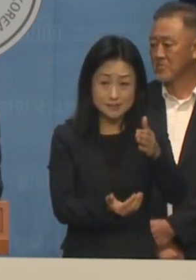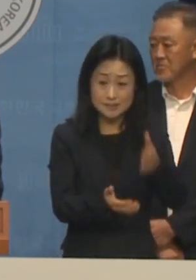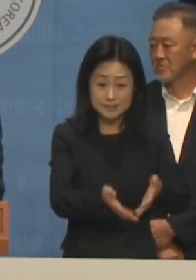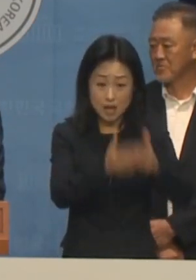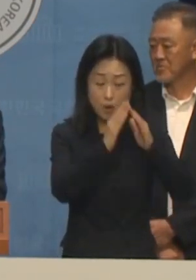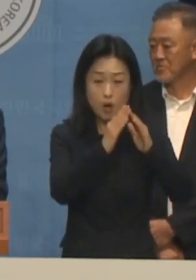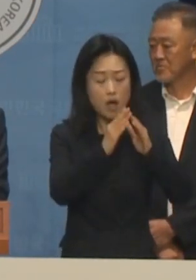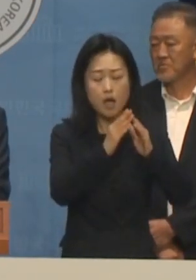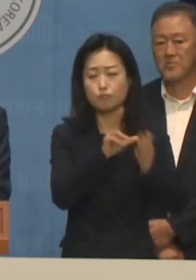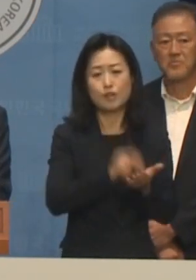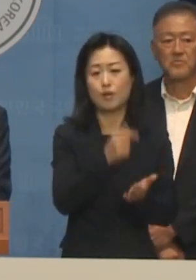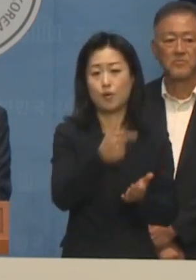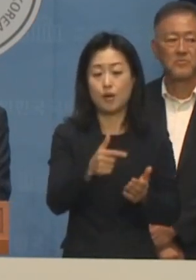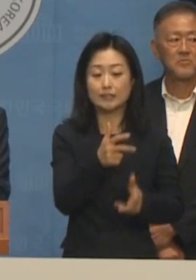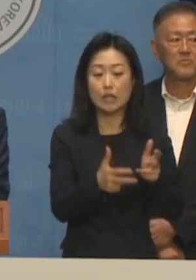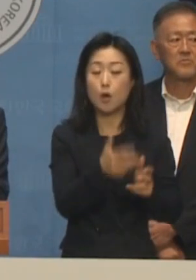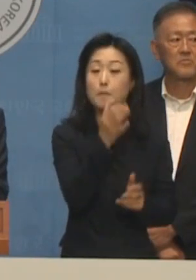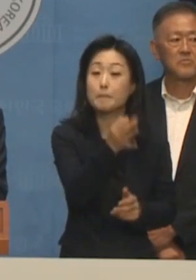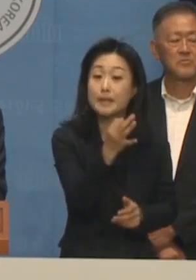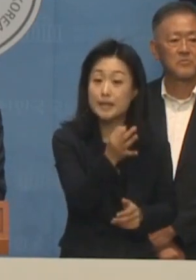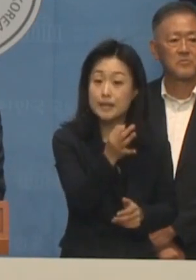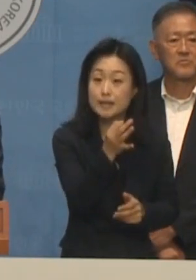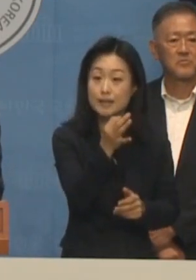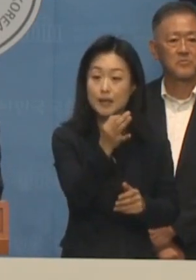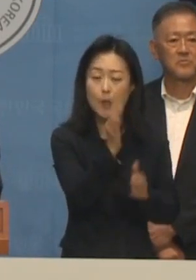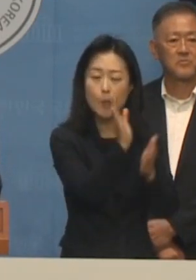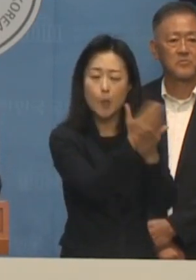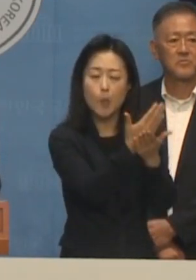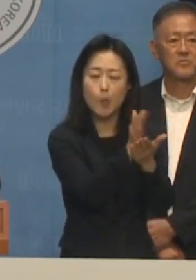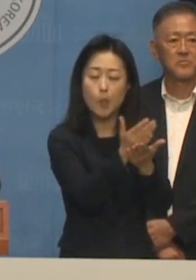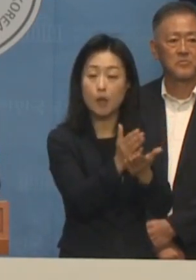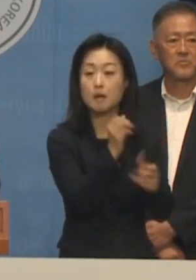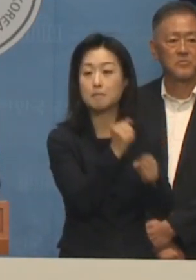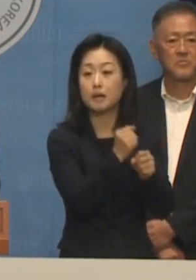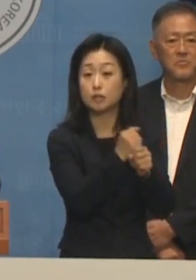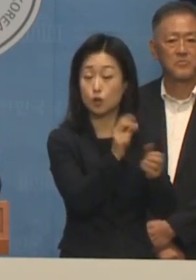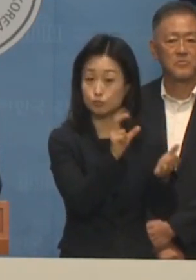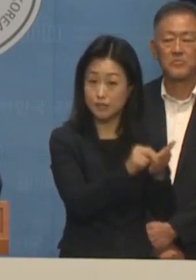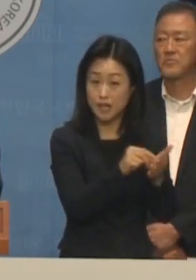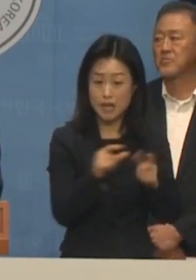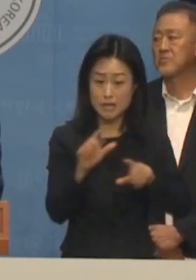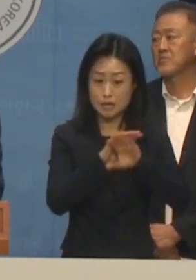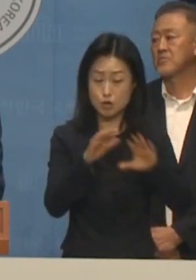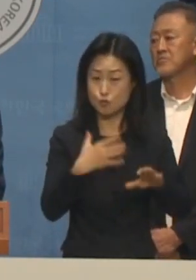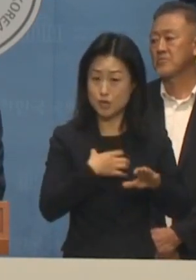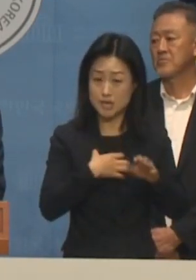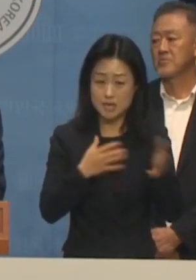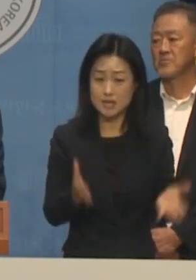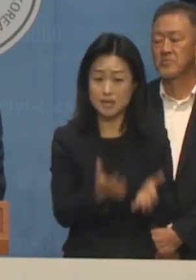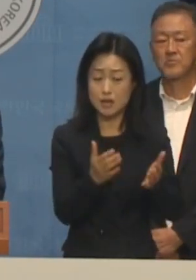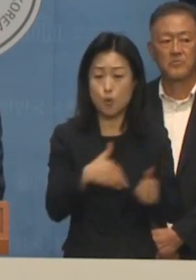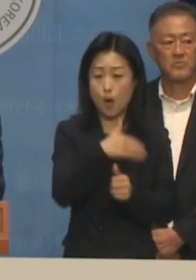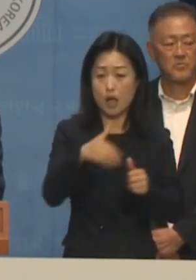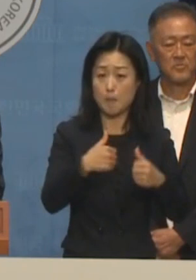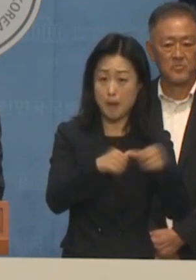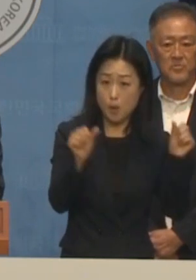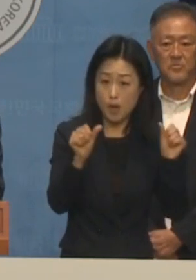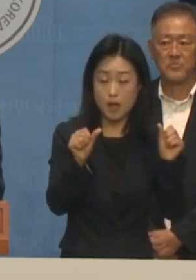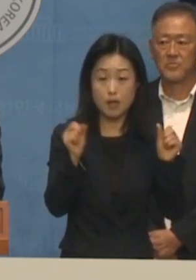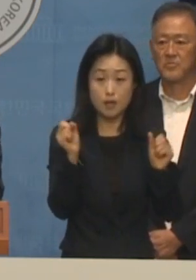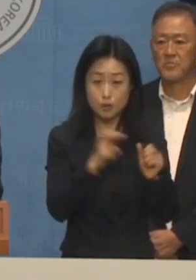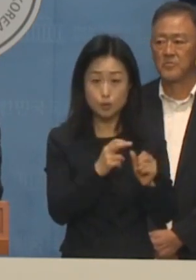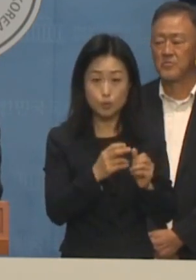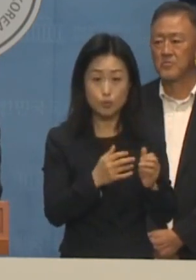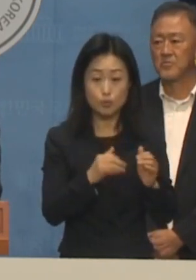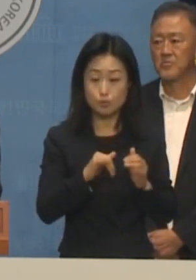사업비 협의 과정에서 사업비를 단계별로 쪼개서 마무리한 것과 기후위기를 부추기는 환경 파괴 문제, 항공 수요 정체